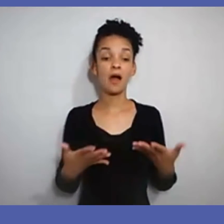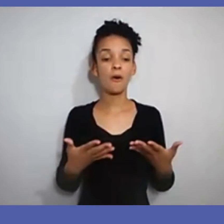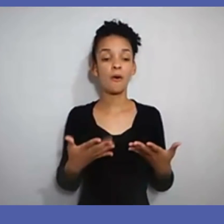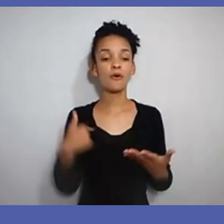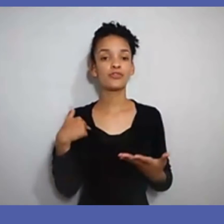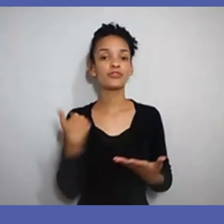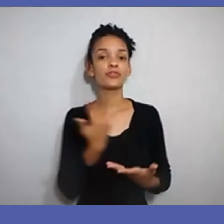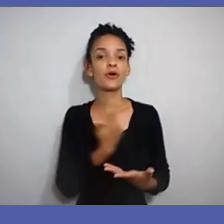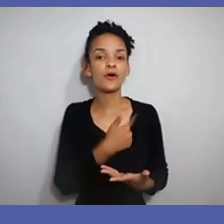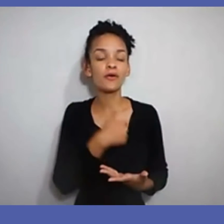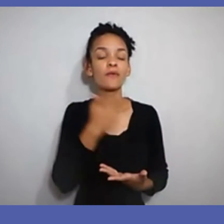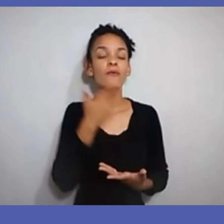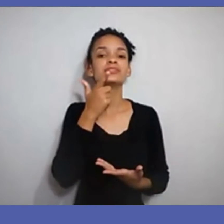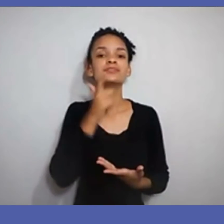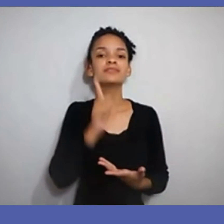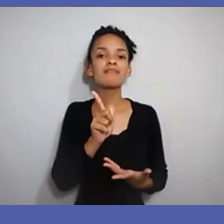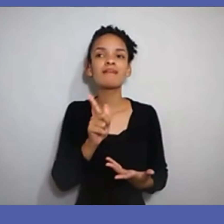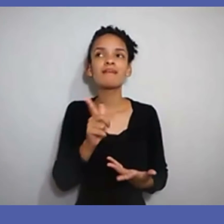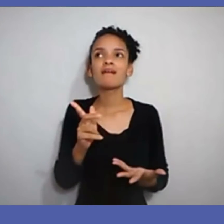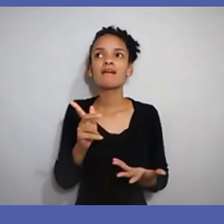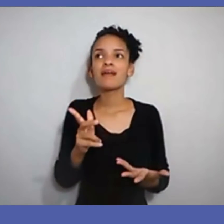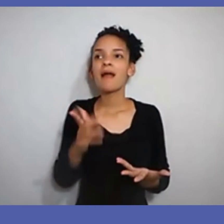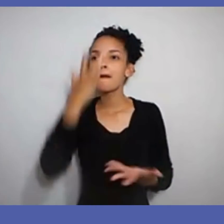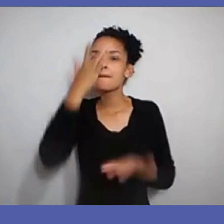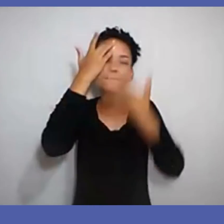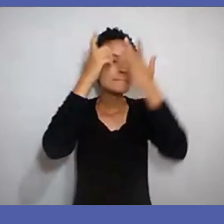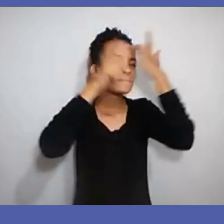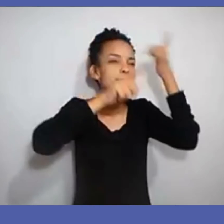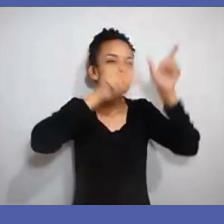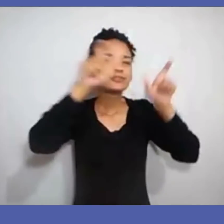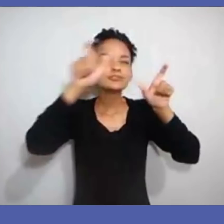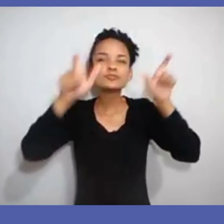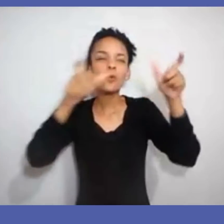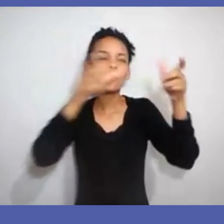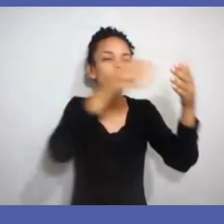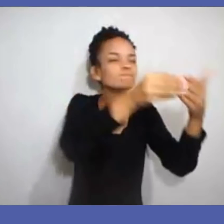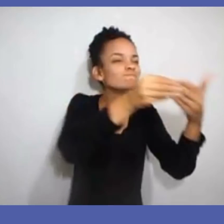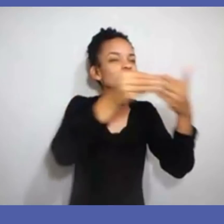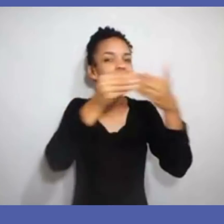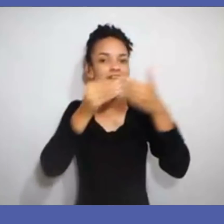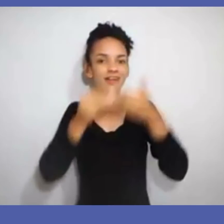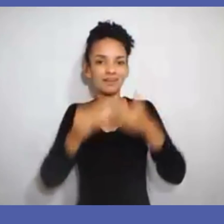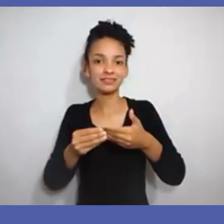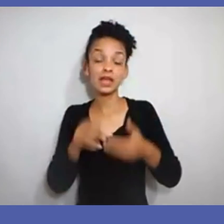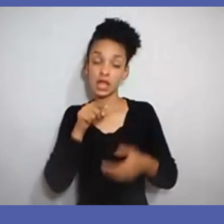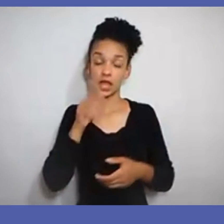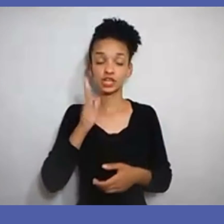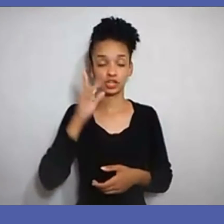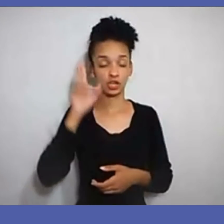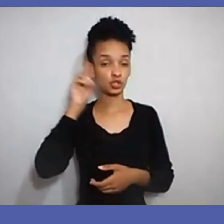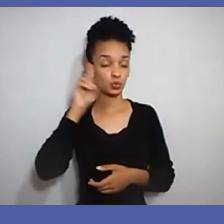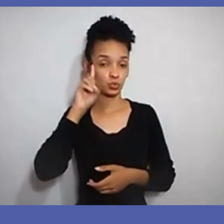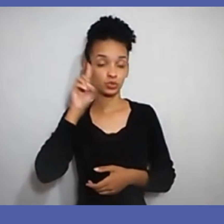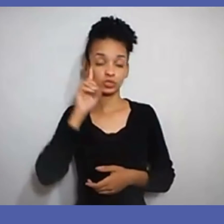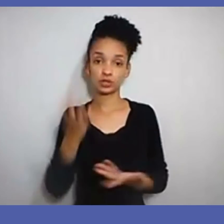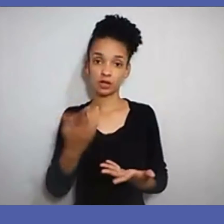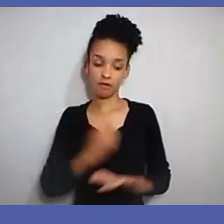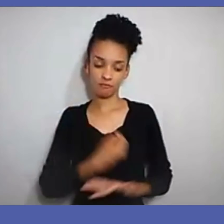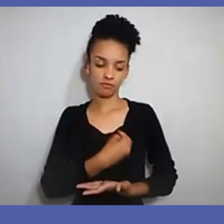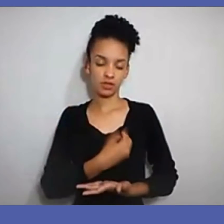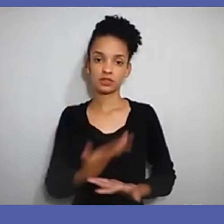já ganhando as pessoas. Irmão, na verdade, isso está no nosso dia a dia. No dia a dia nós não temos muitos